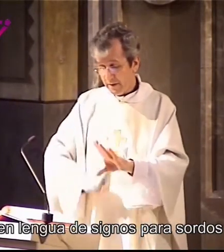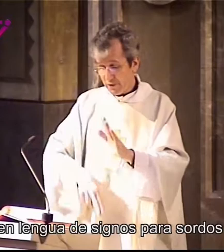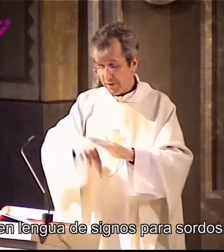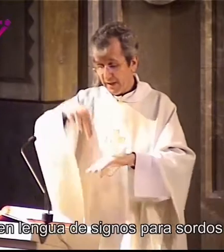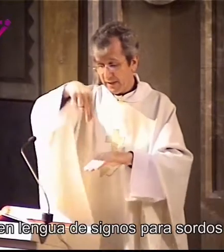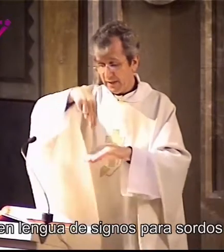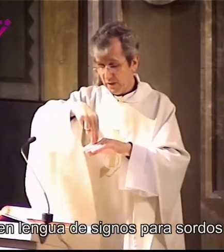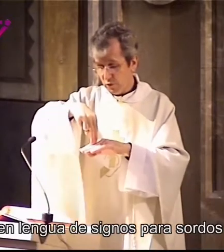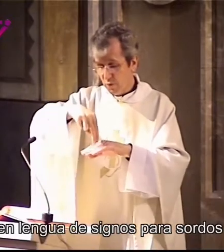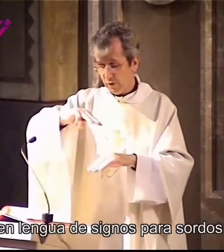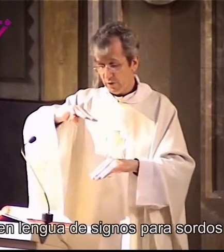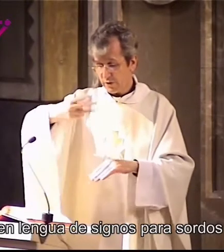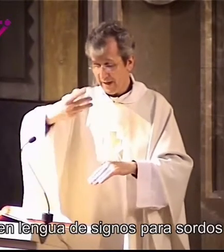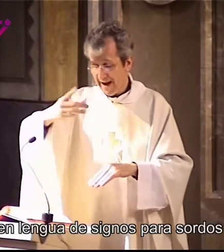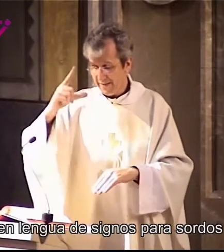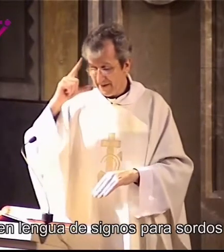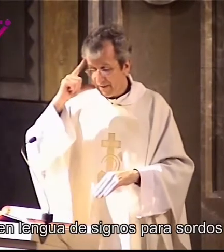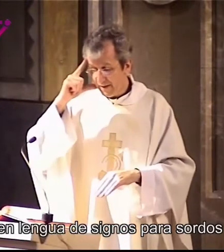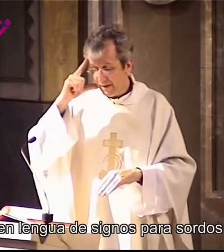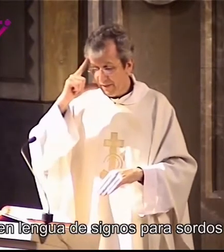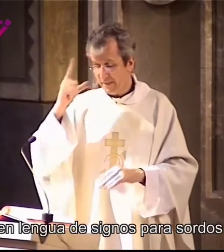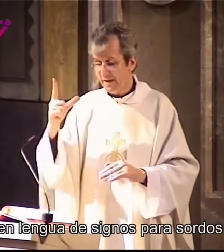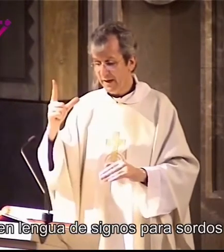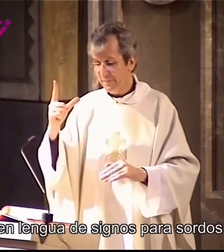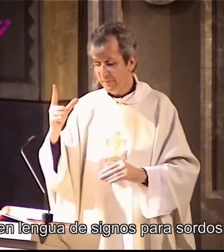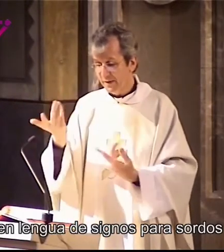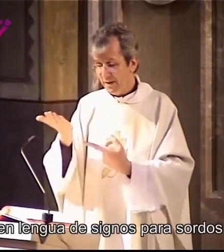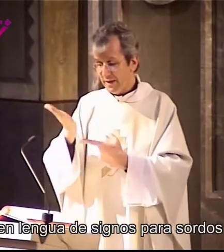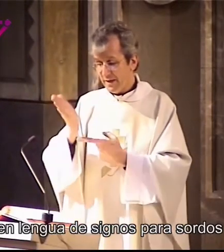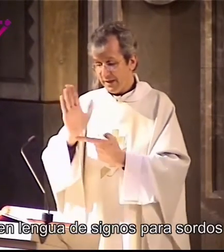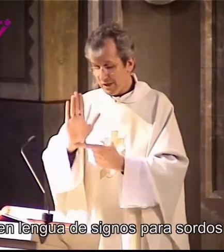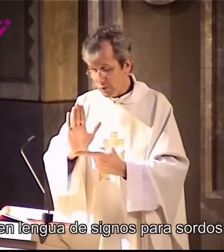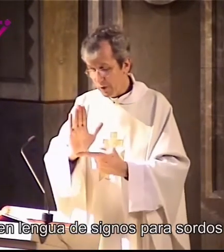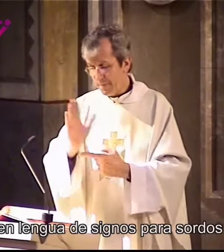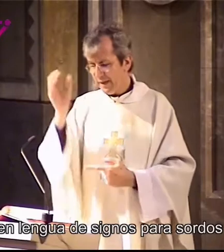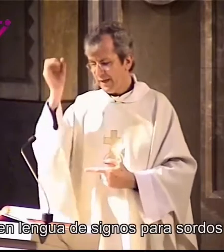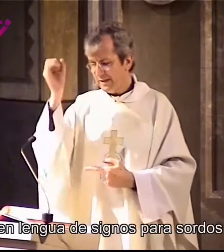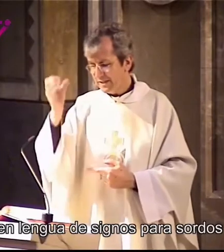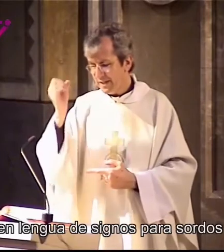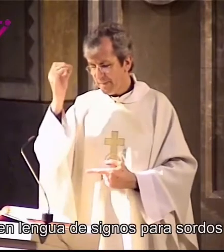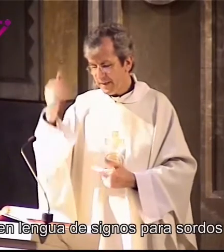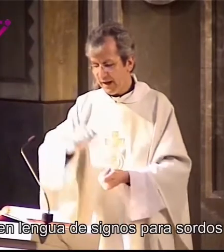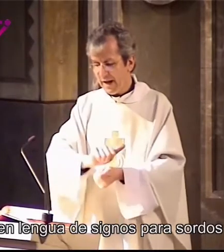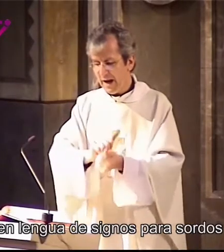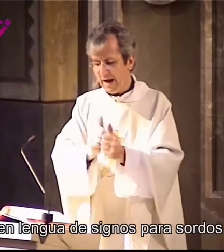resucitará de entre los muertos al tercer día y en su nombre se predicará la